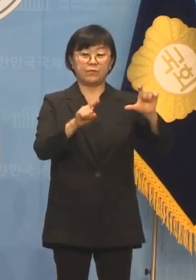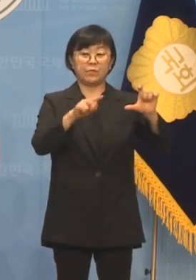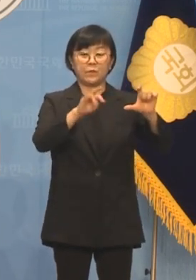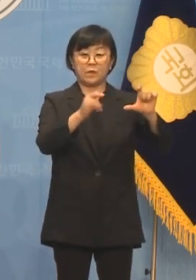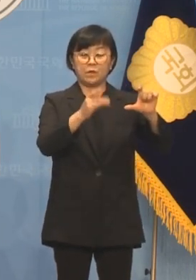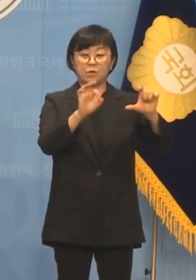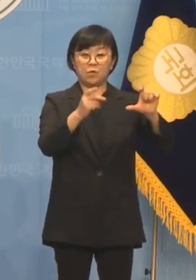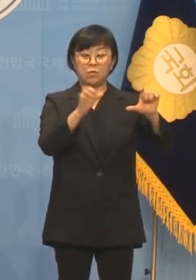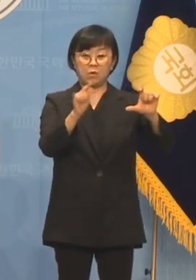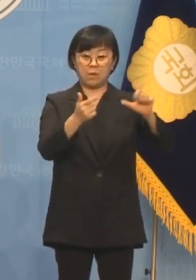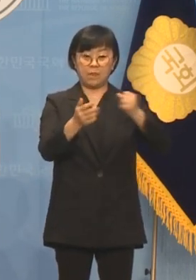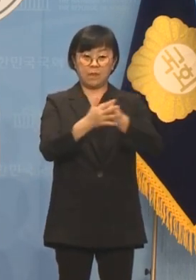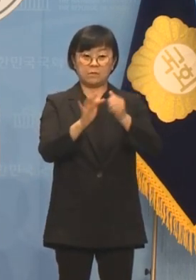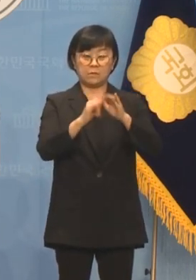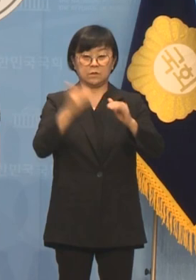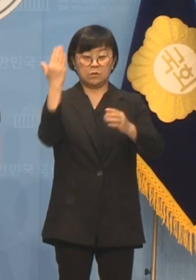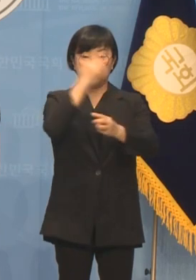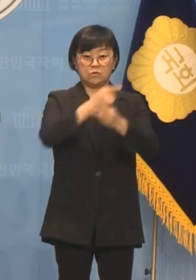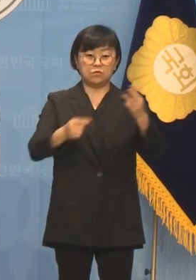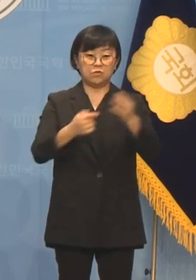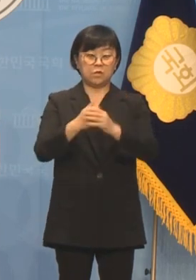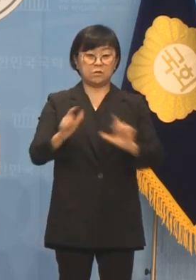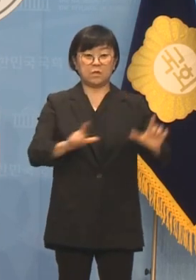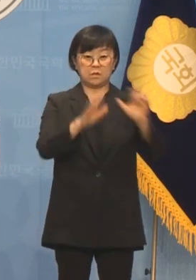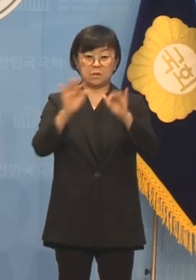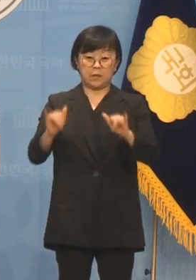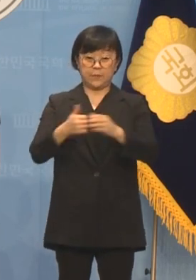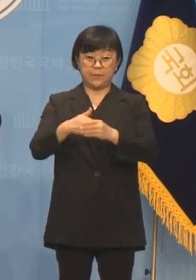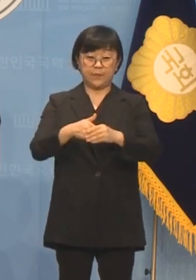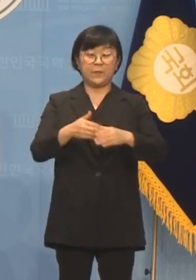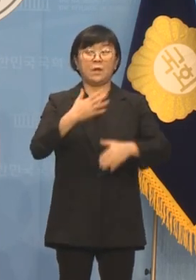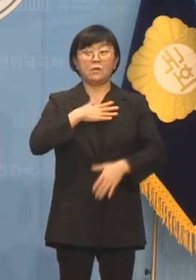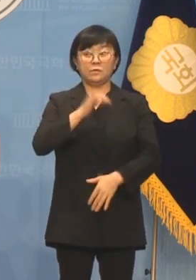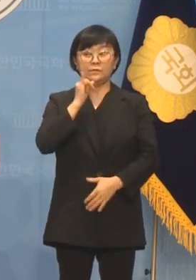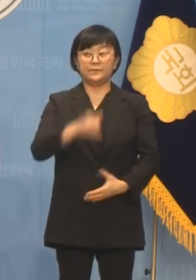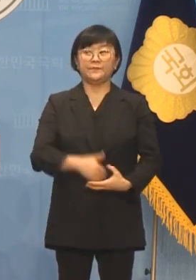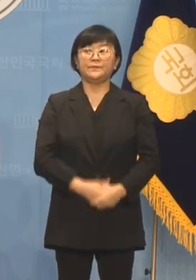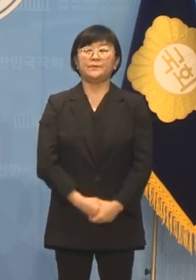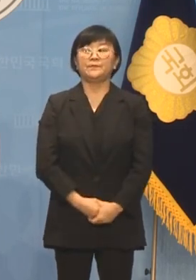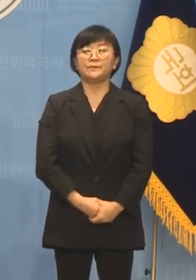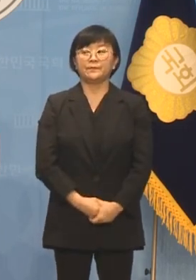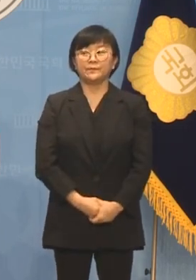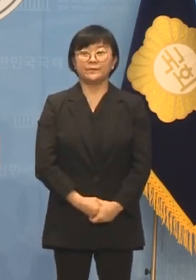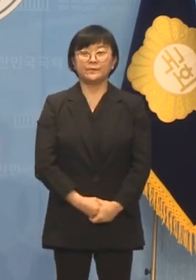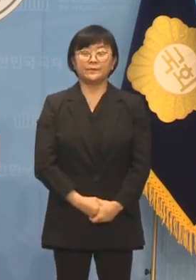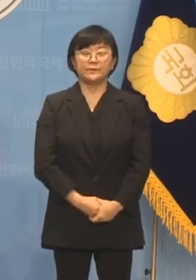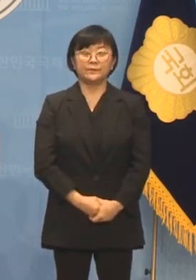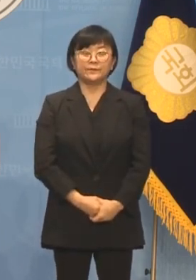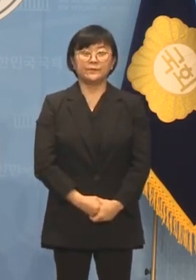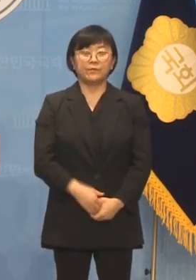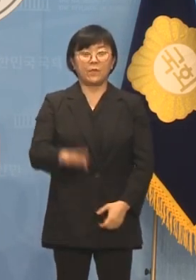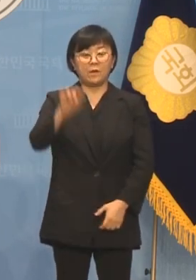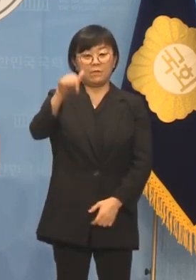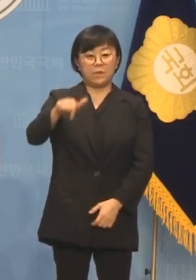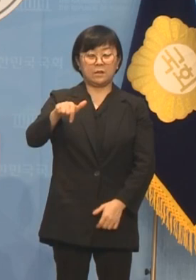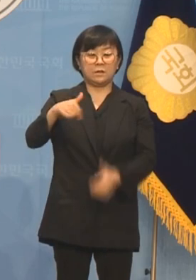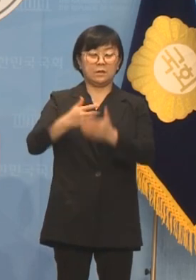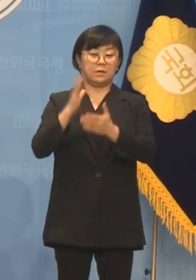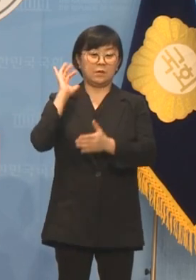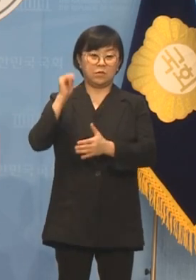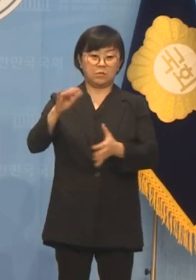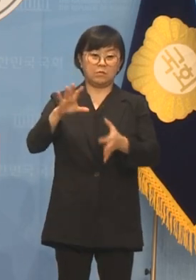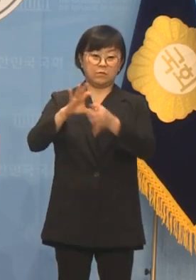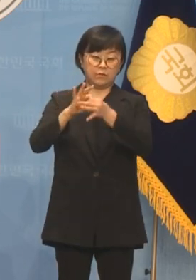어떤 사람인지는 청주에 거주하는 유권자들은 잘 알고 있습니다 박근혜 정부에서 대통령